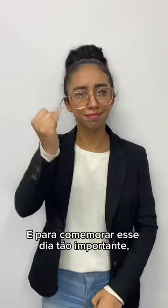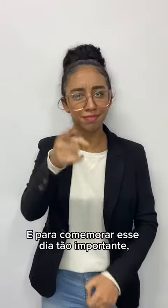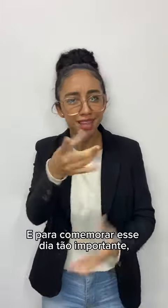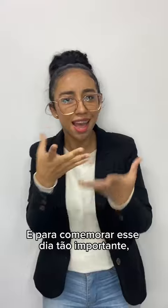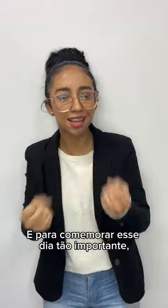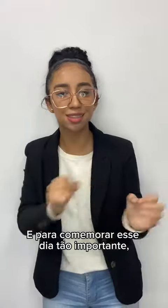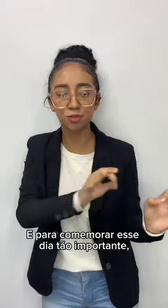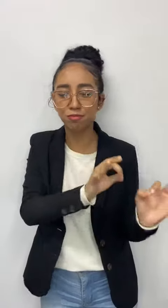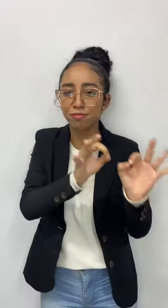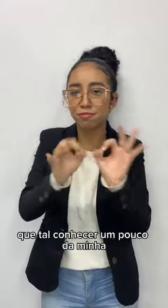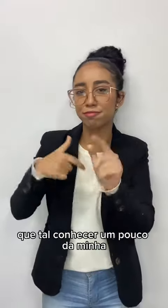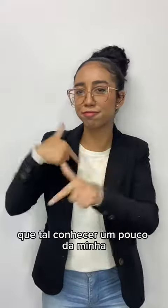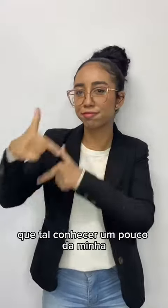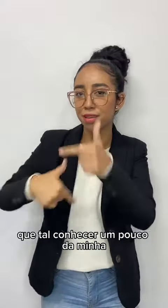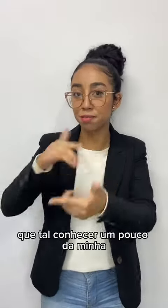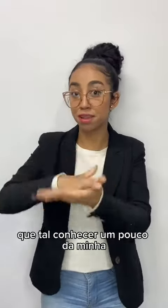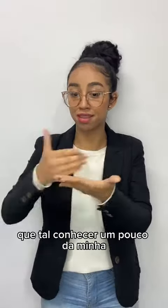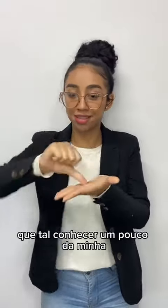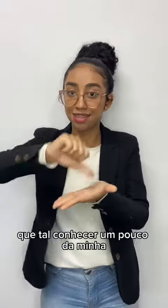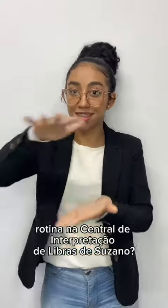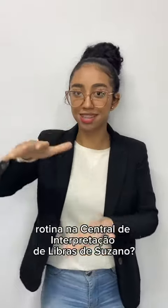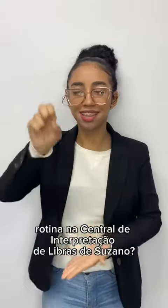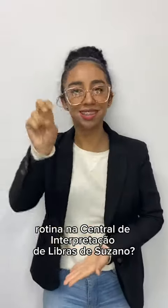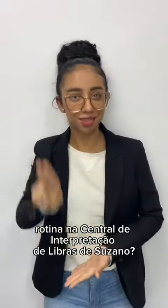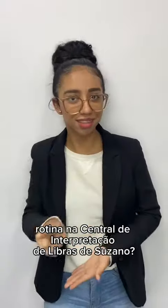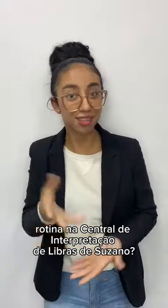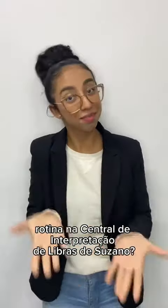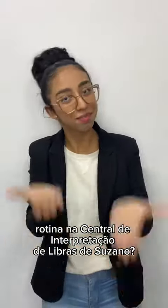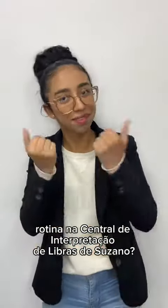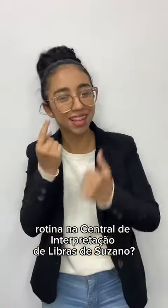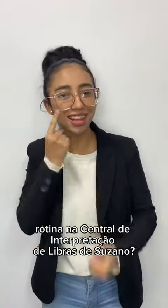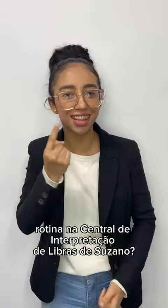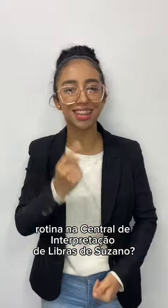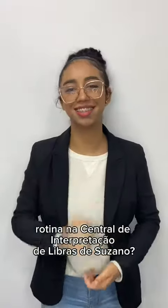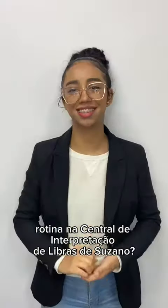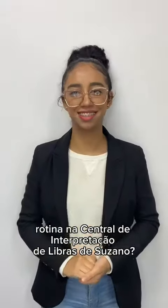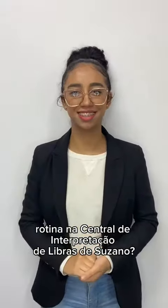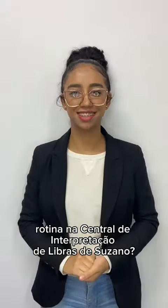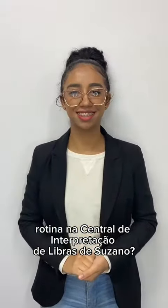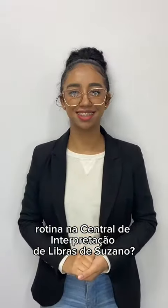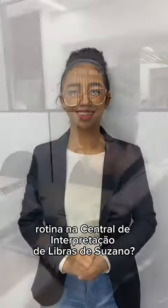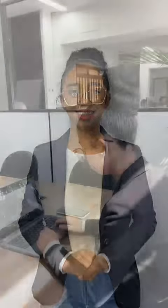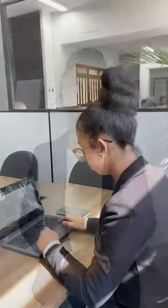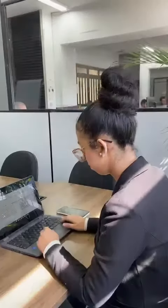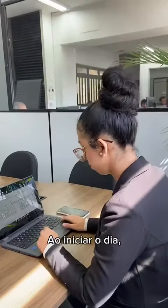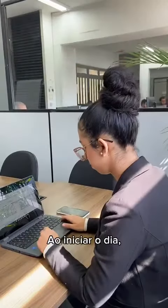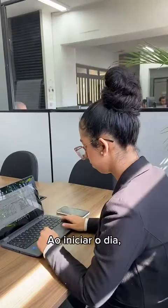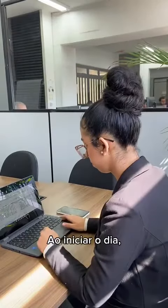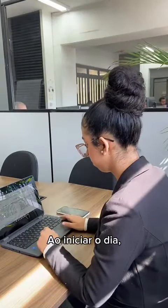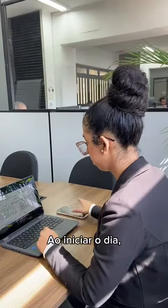tão importante, que tal conhecer um pouco da minha rotina na Central de Interpretação de Libras de Suzano? Ao iniciar o